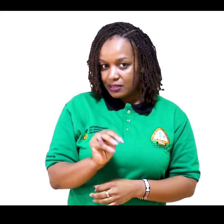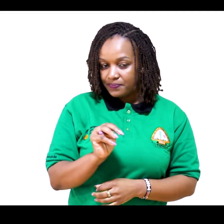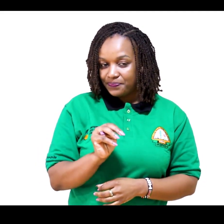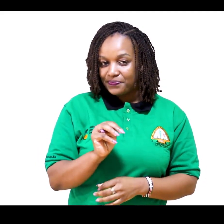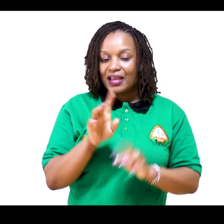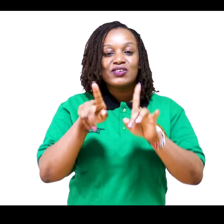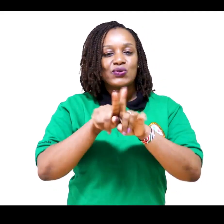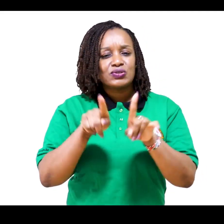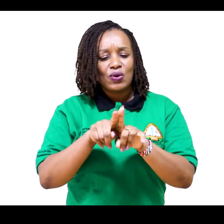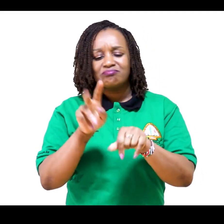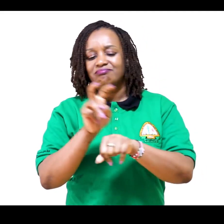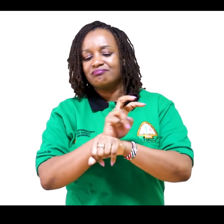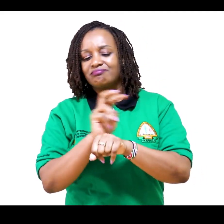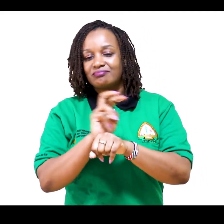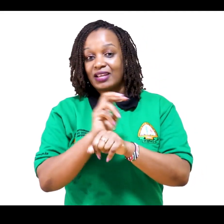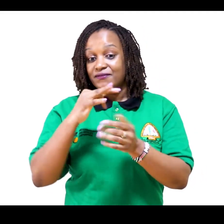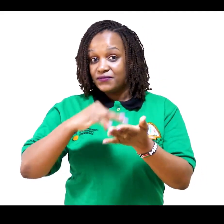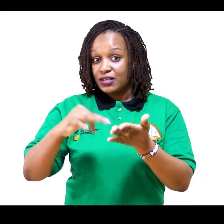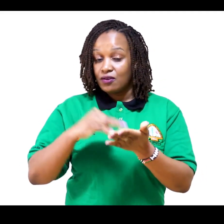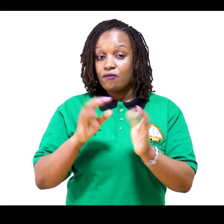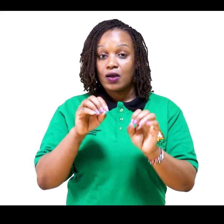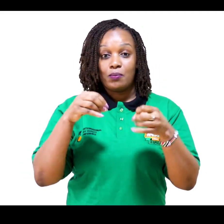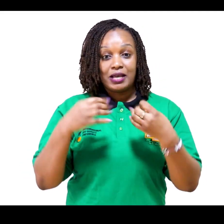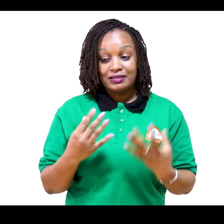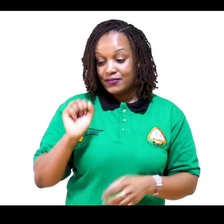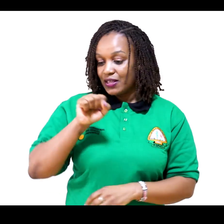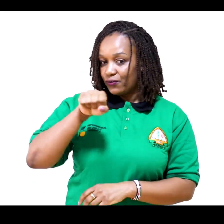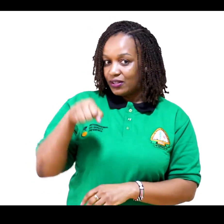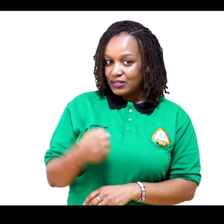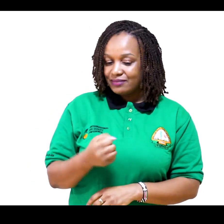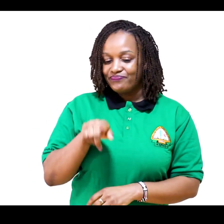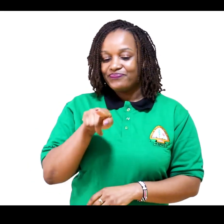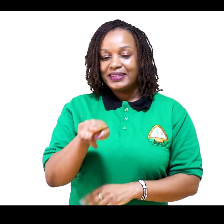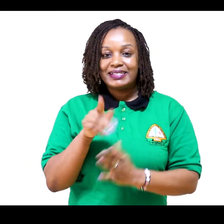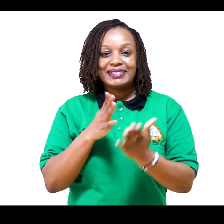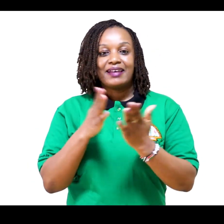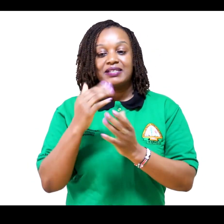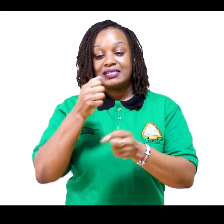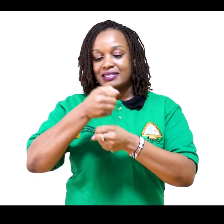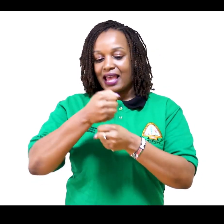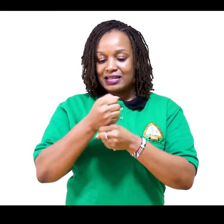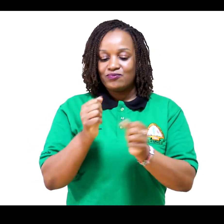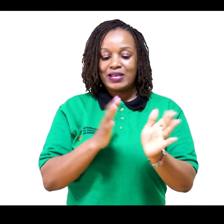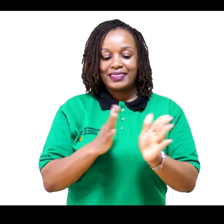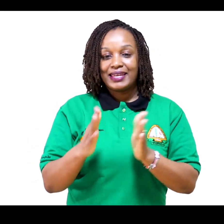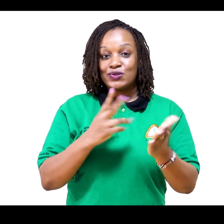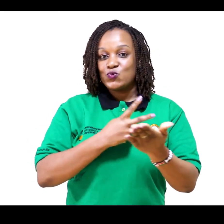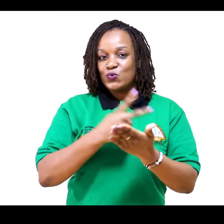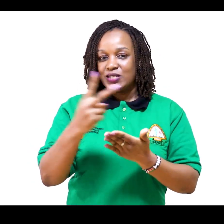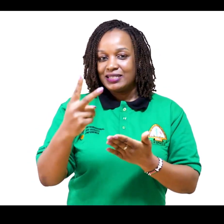58.5 maili kwa kilomita na ada ya ukaguzi ya shilingi 5,000. Huduma hii inafanywa ndani ya